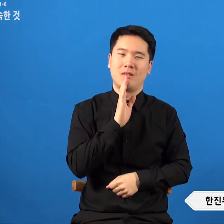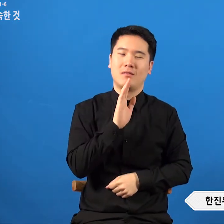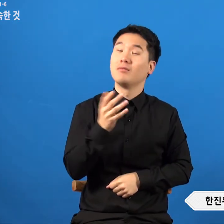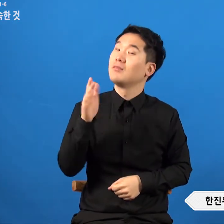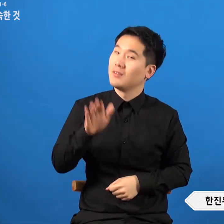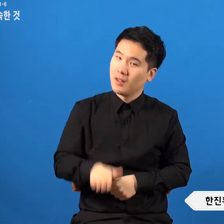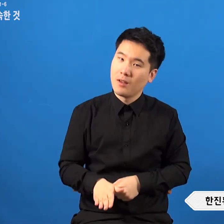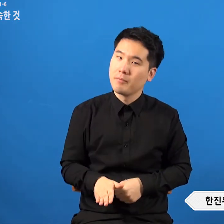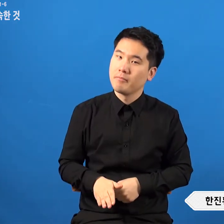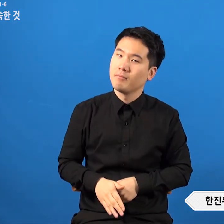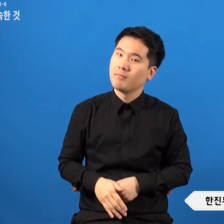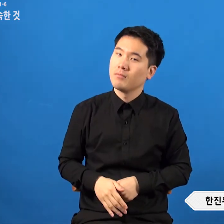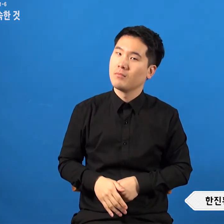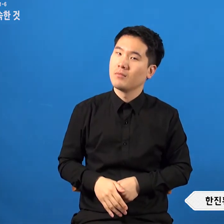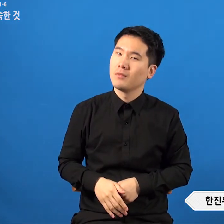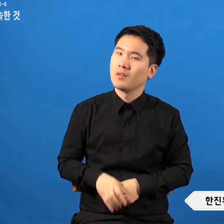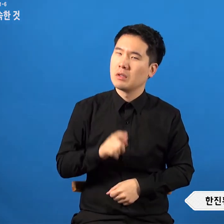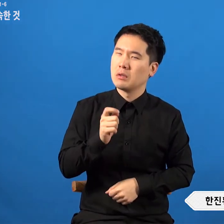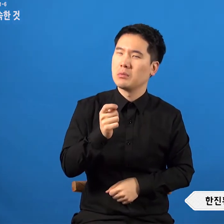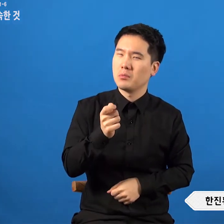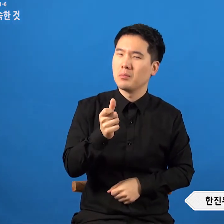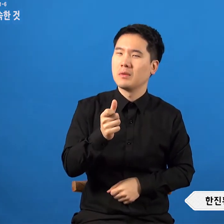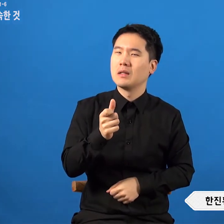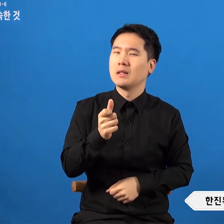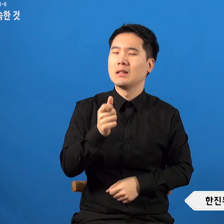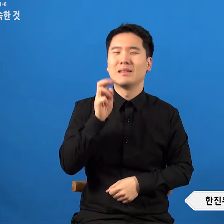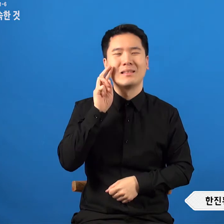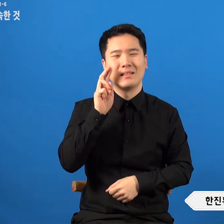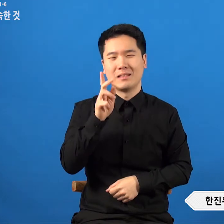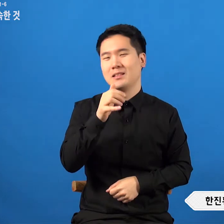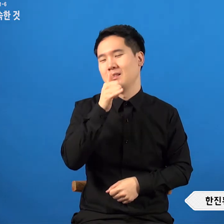좋습니다. 그런데 그렇지가 않습니다.